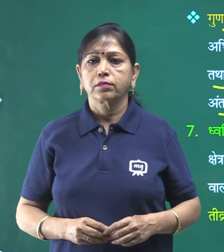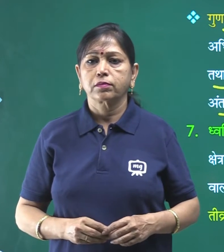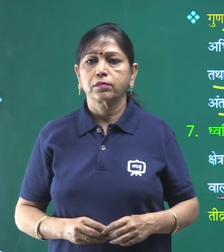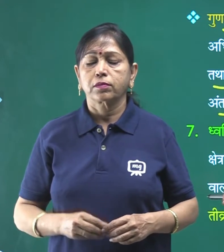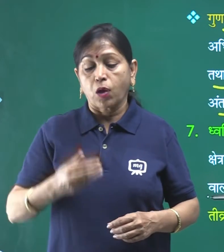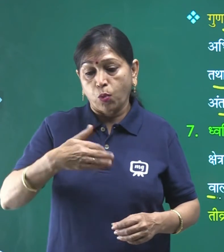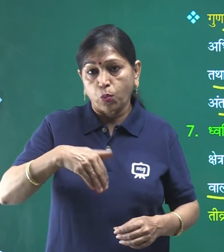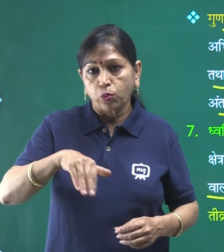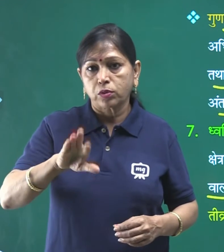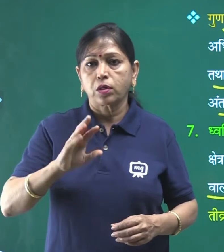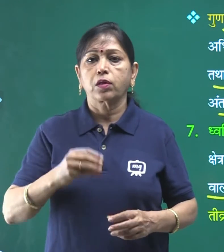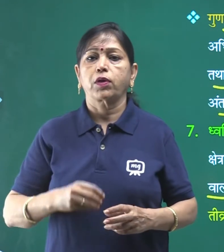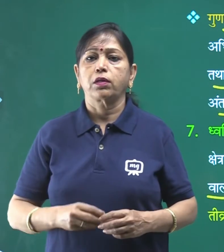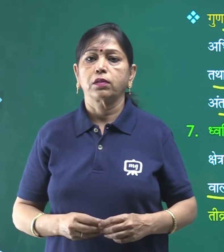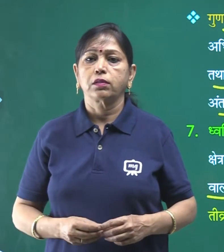गुजरने वाली